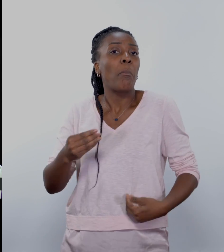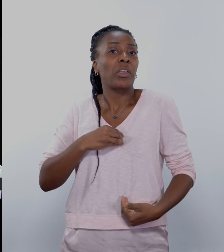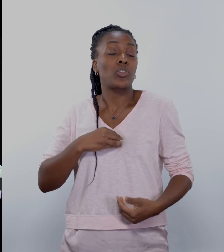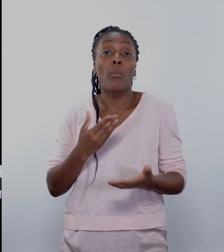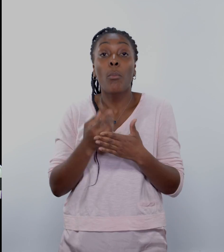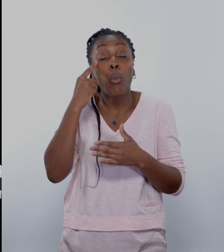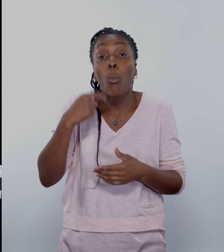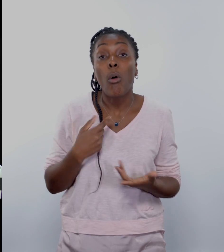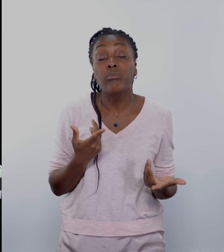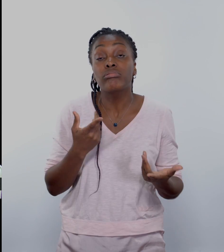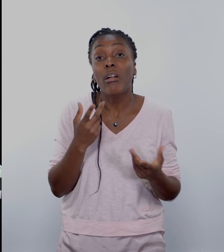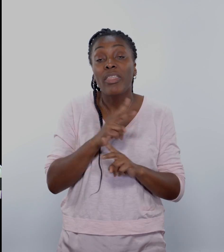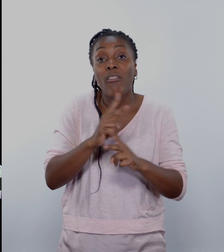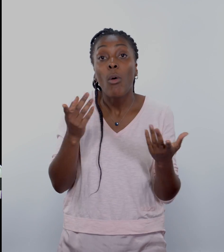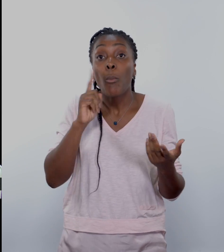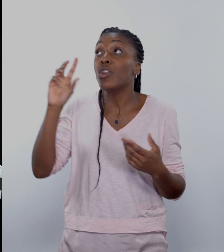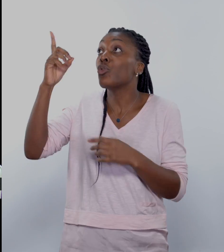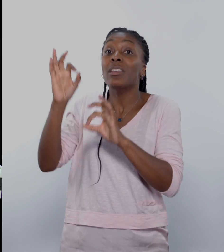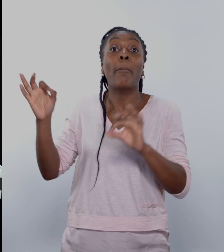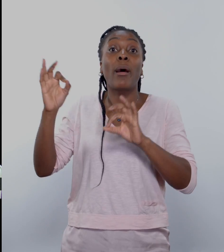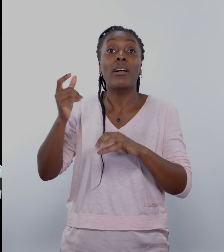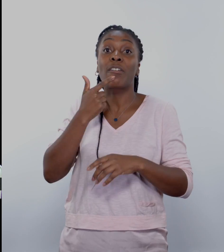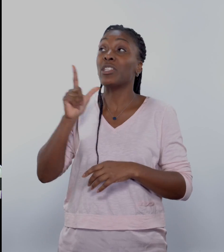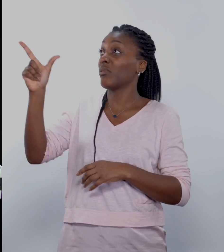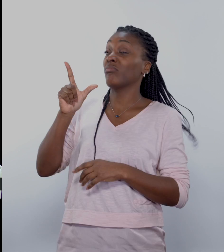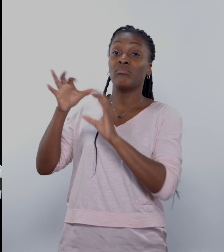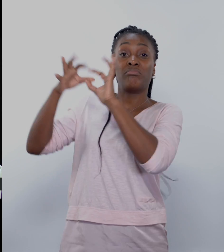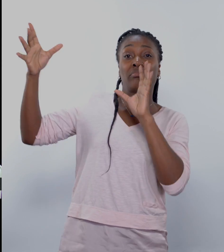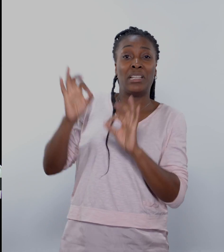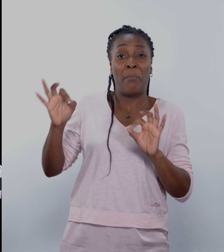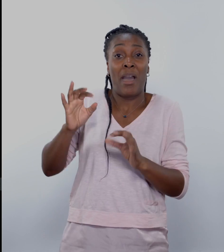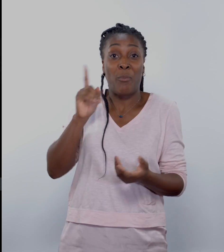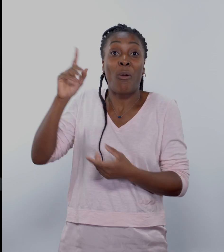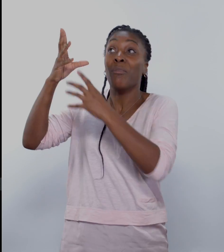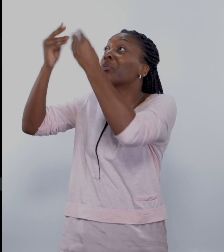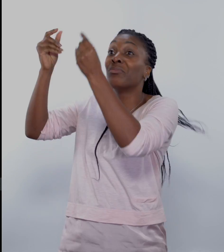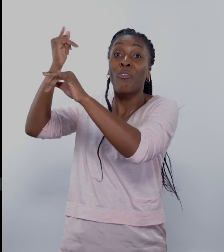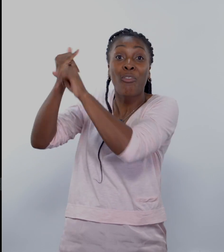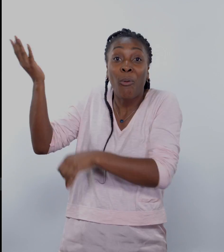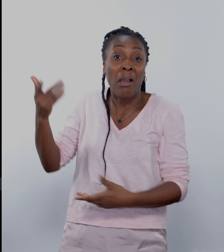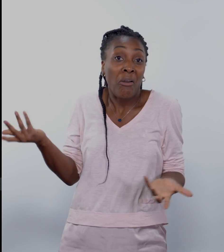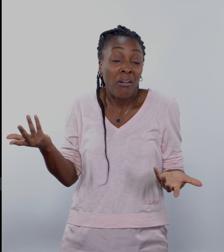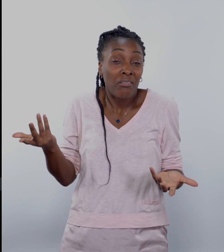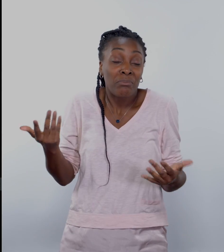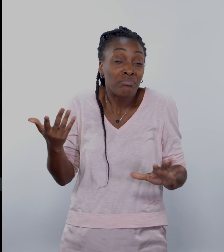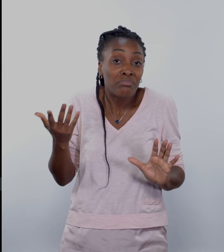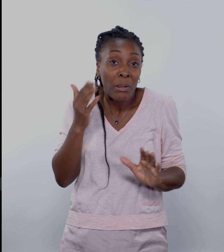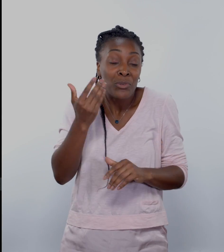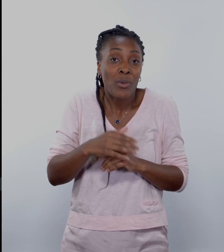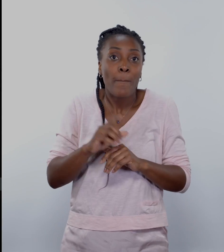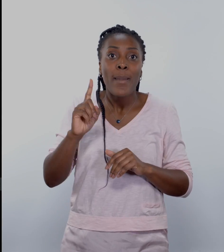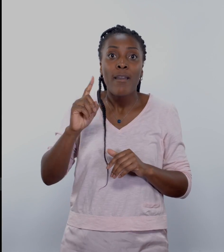Dieu n'existe pas, eh ben, on ne peut pas être éloigné d'un être qui n'existe pas, ça ne voulait rien dire. Mais là, sur le moment, je ressentais au fond de